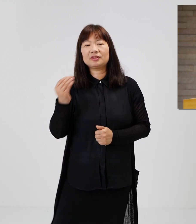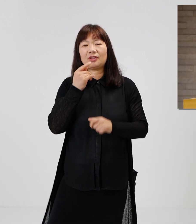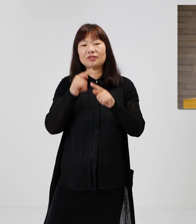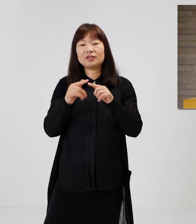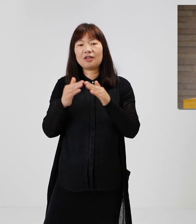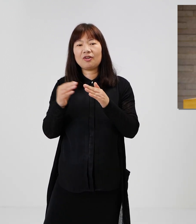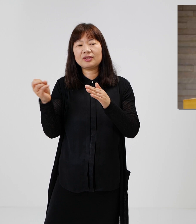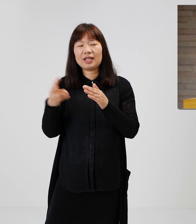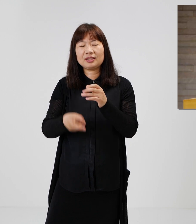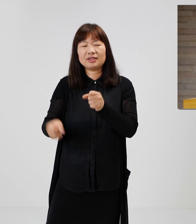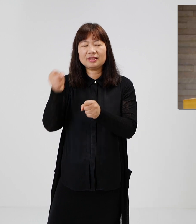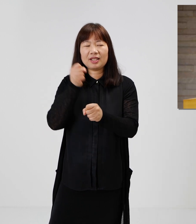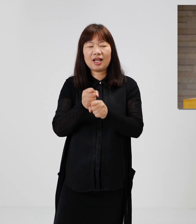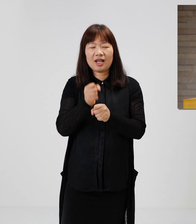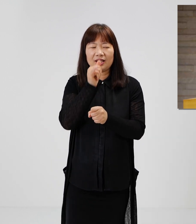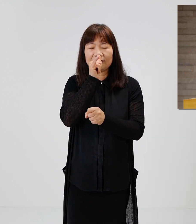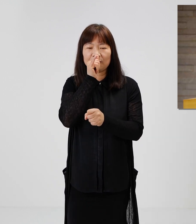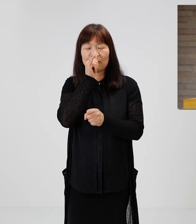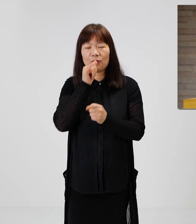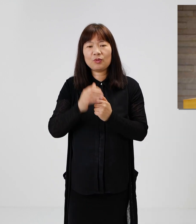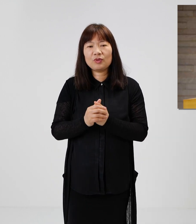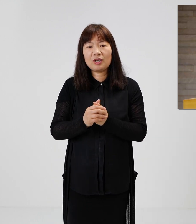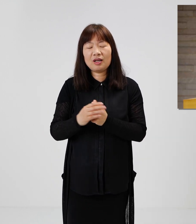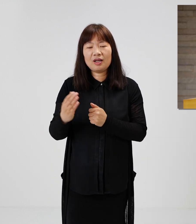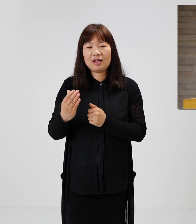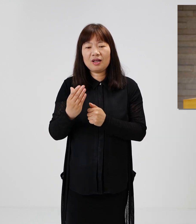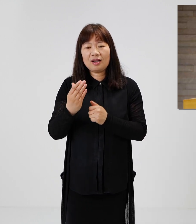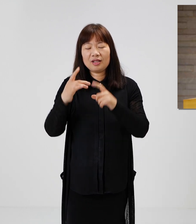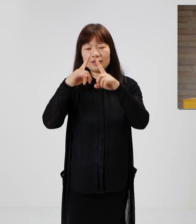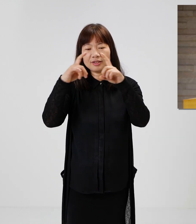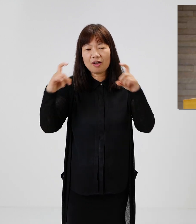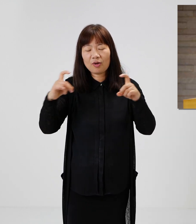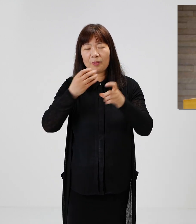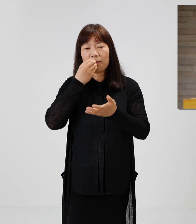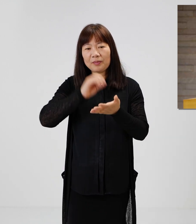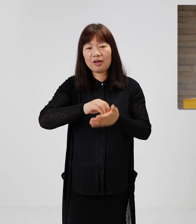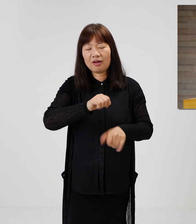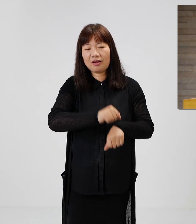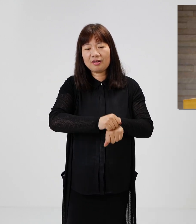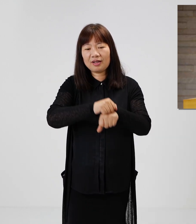성전을 재건하고 이제 성벽을 쌓아 나가는 가운데